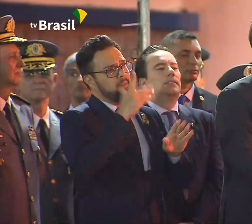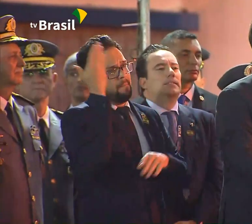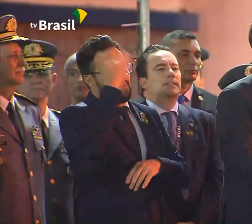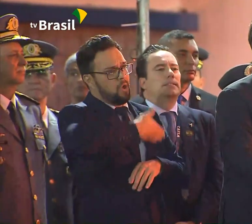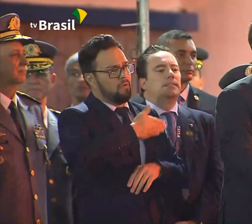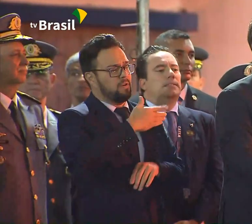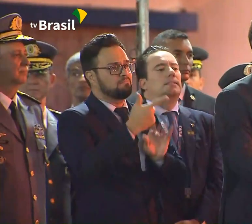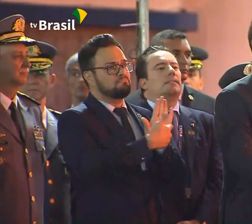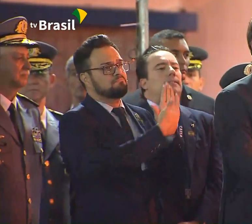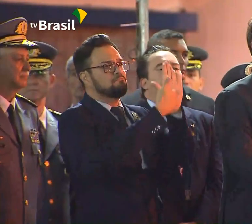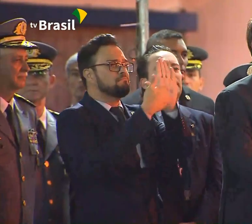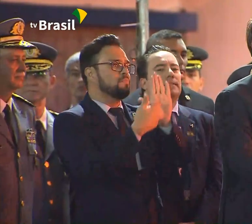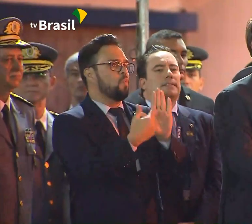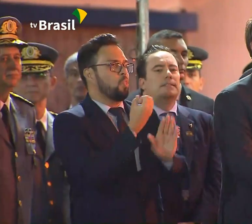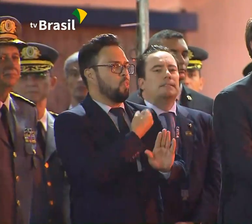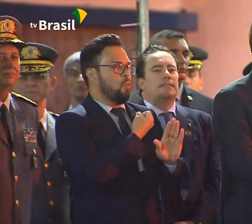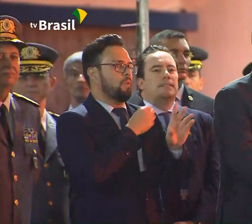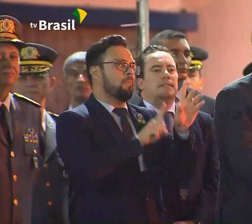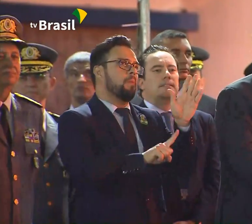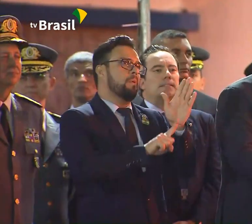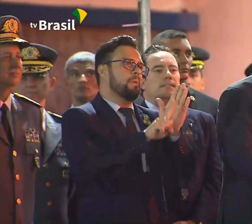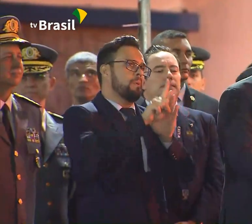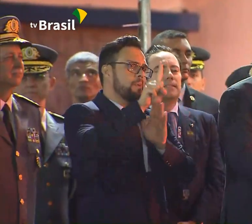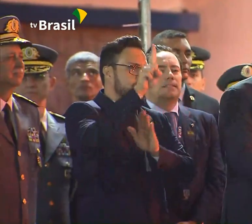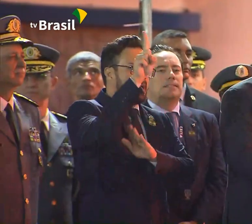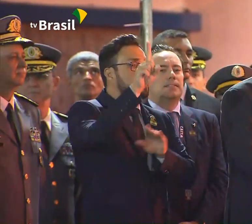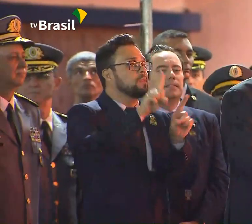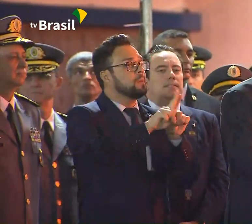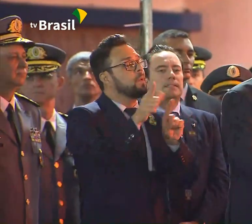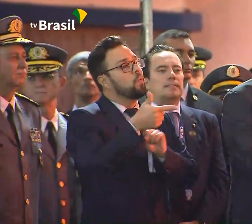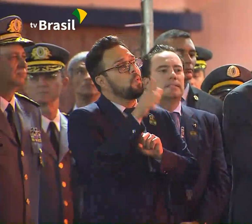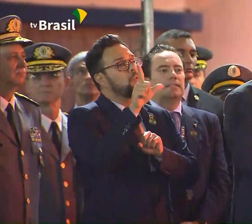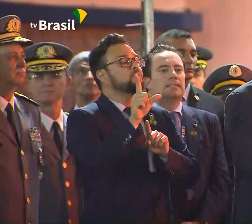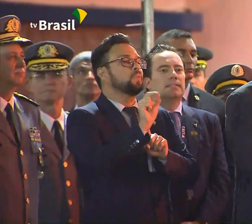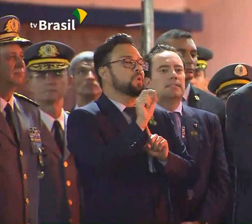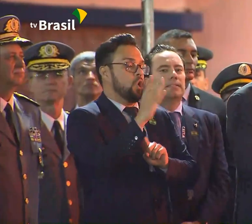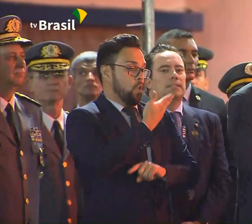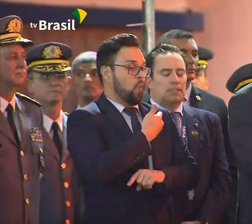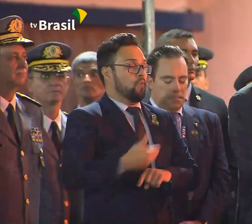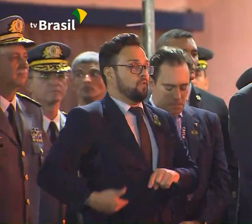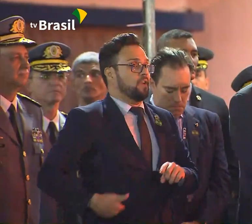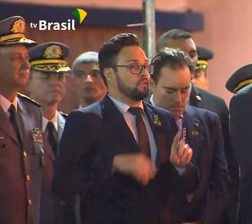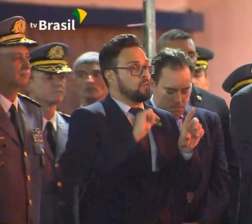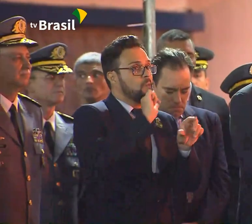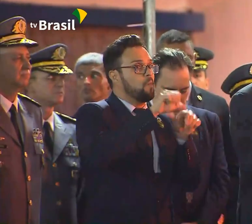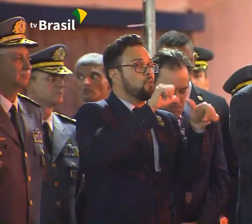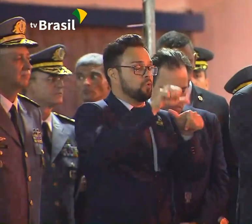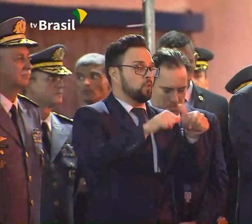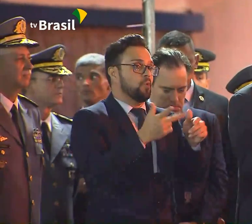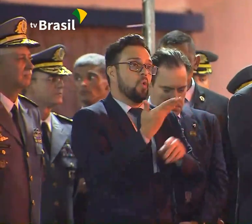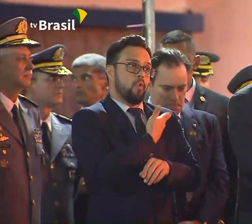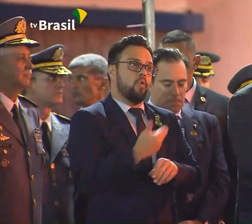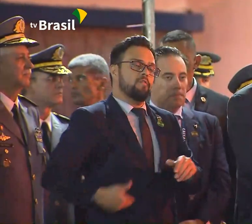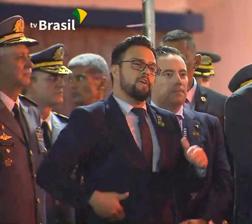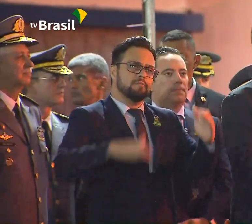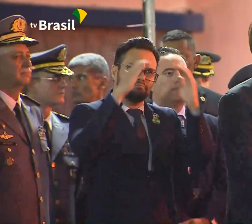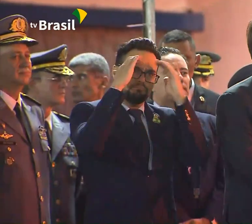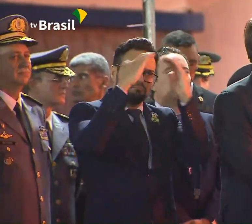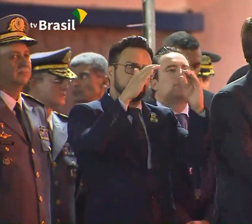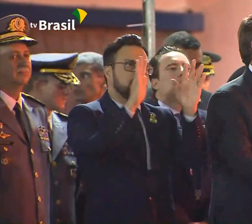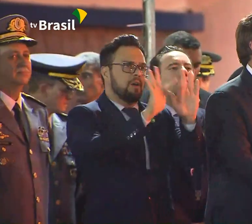em grande parte, pelo nosso trabalho. No outro lado, um governo que mudou. Um governo que honra a